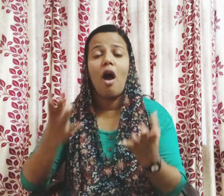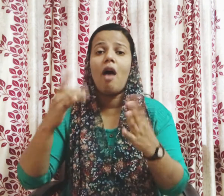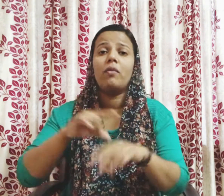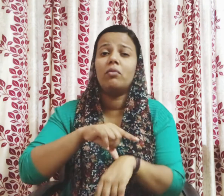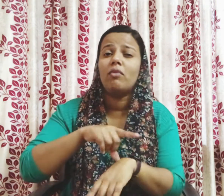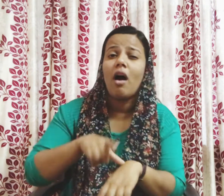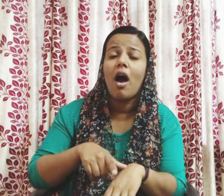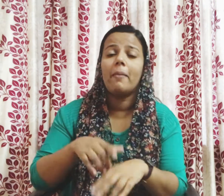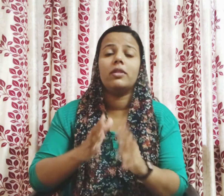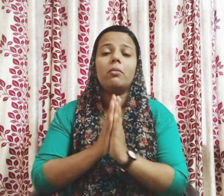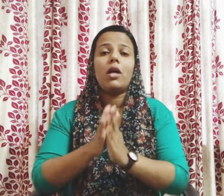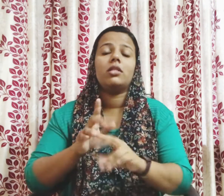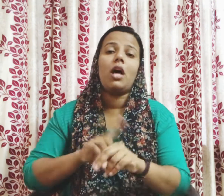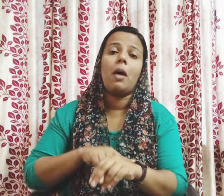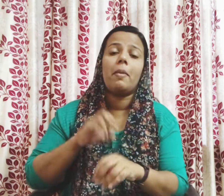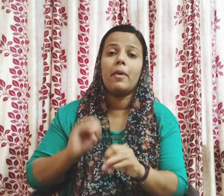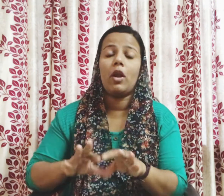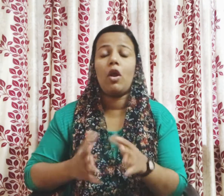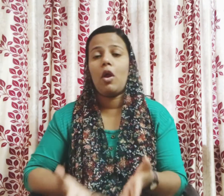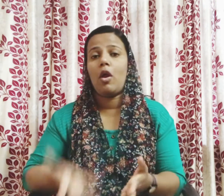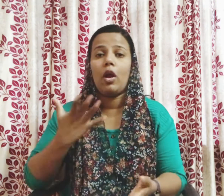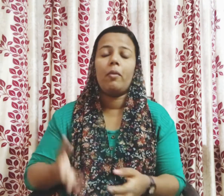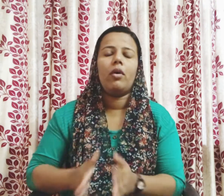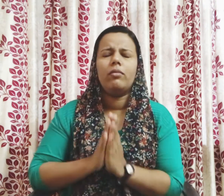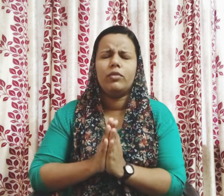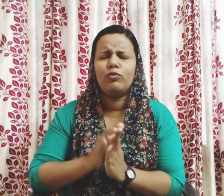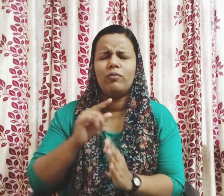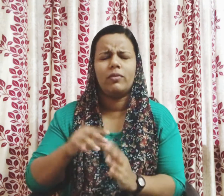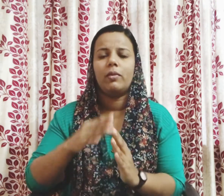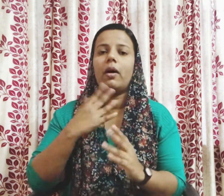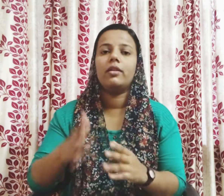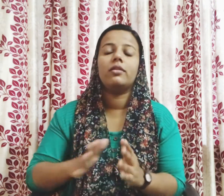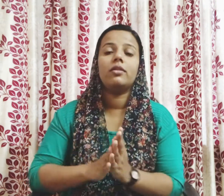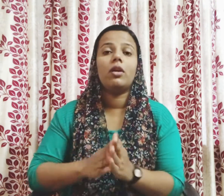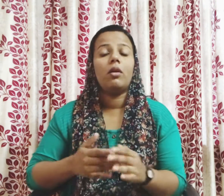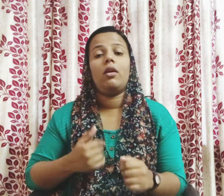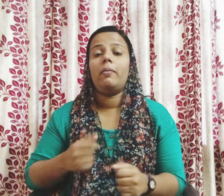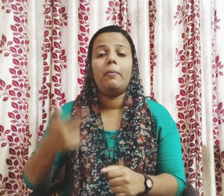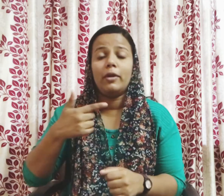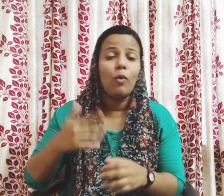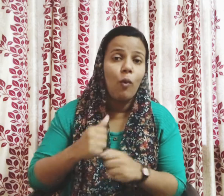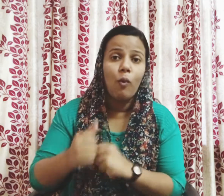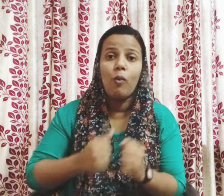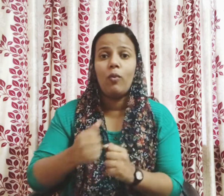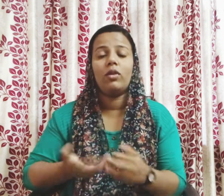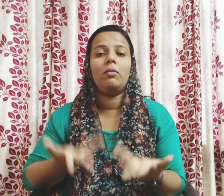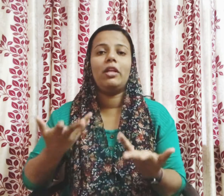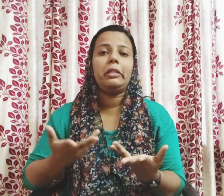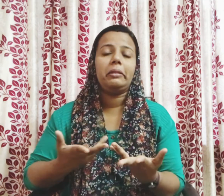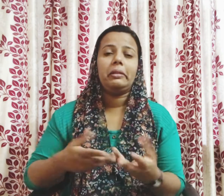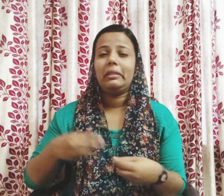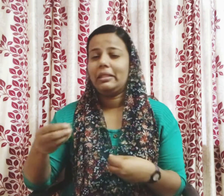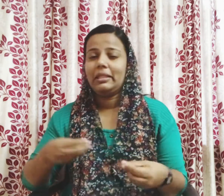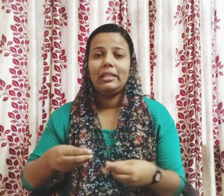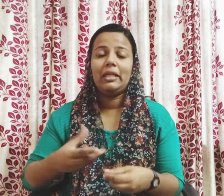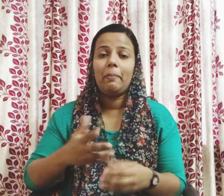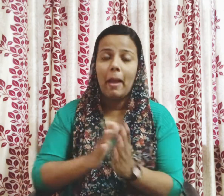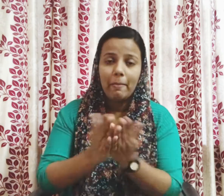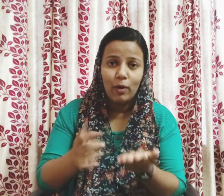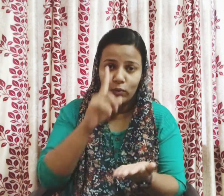എഴുന്നേൽക്കുന്നത് വളരെ താമസിച്ചിരുന്നേക്കുമ്പോൾ പെട്ടെന്ന് എഴുന്നേറ്റു, കട്ടിലിരുന്ന് ഒരു വാക്ക് പ്രാർത്ഥിച്ചു, ബ്രഷ് ചെയ്തു, ഓടി വന്നു, ഒരു ബൈബിളിൽ നിന്ന് ഒരു